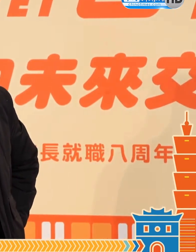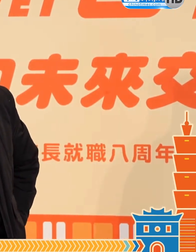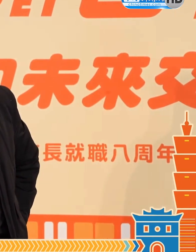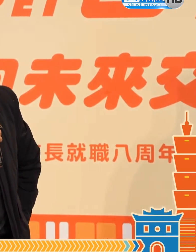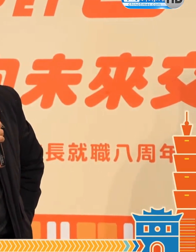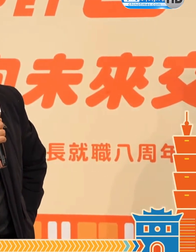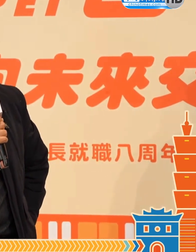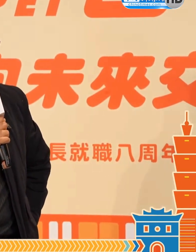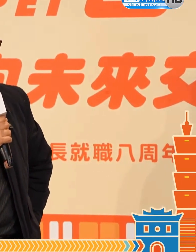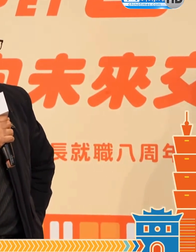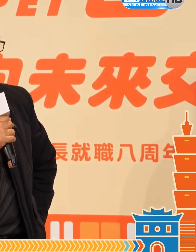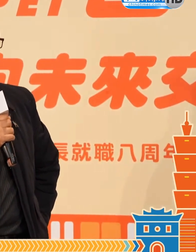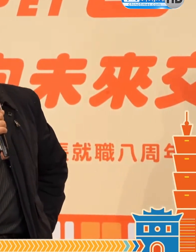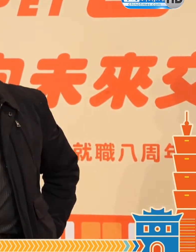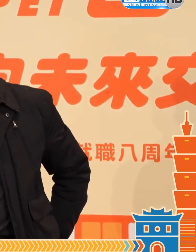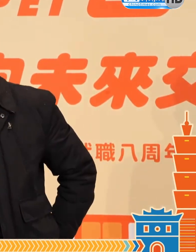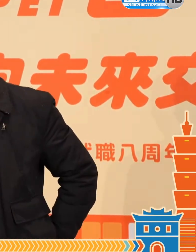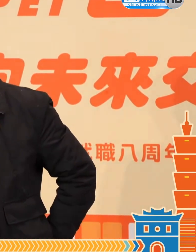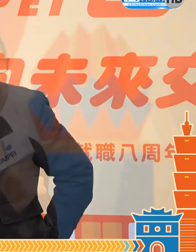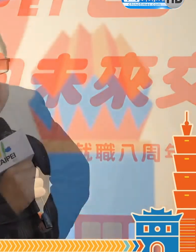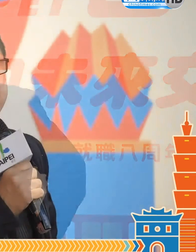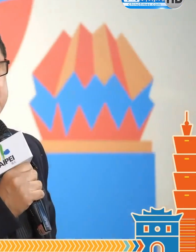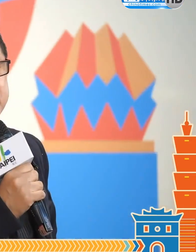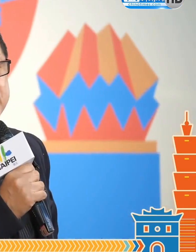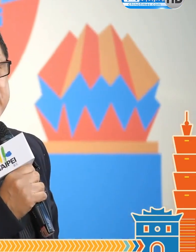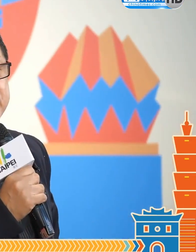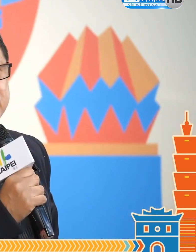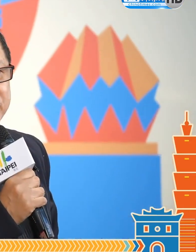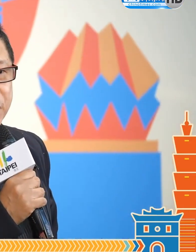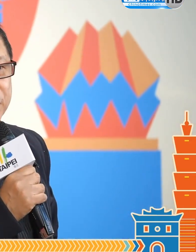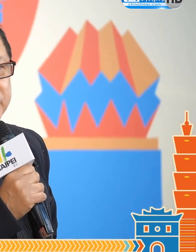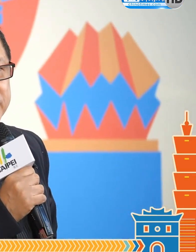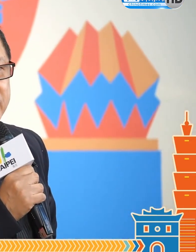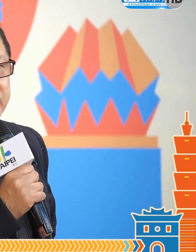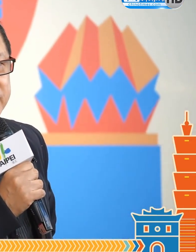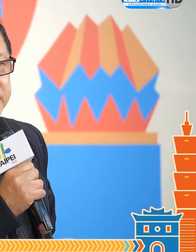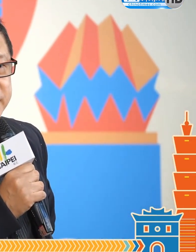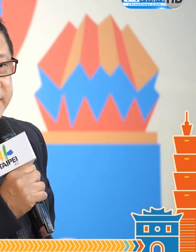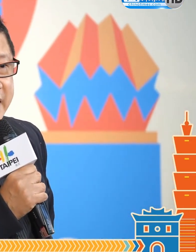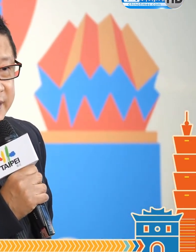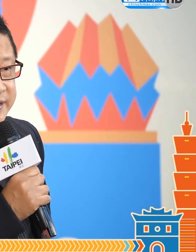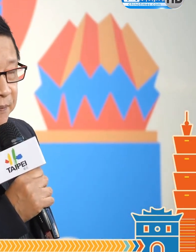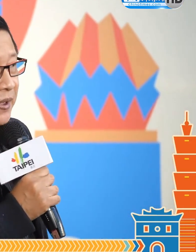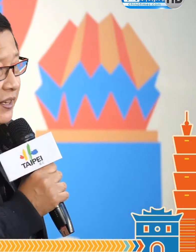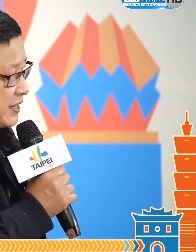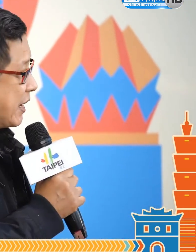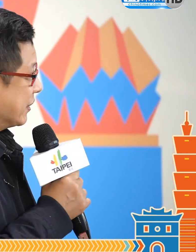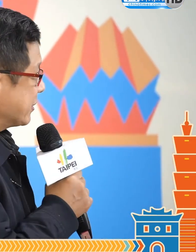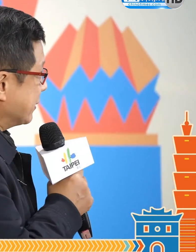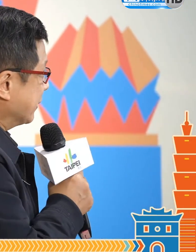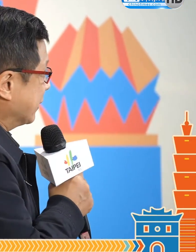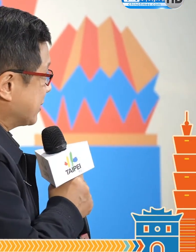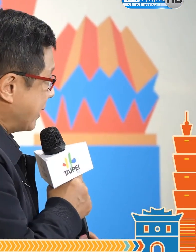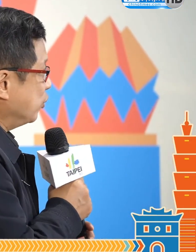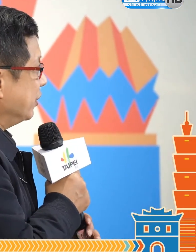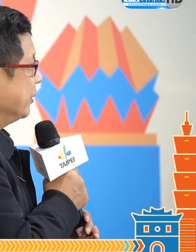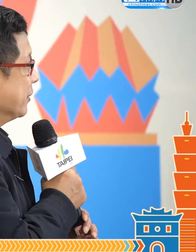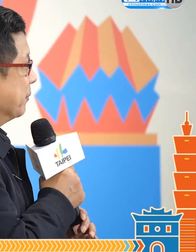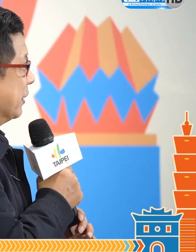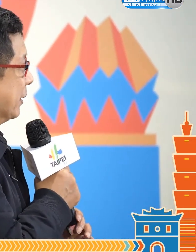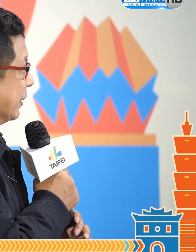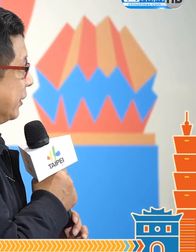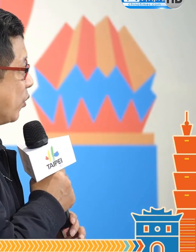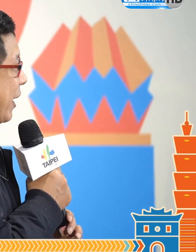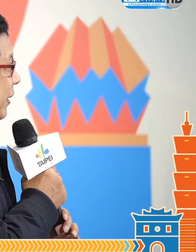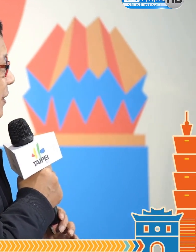在商圈的辅导，我们相较于8年之前，其实整个振兴的推动，其实加了3倍以上的这个参与。